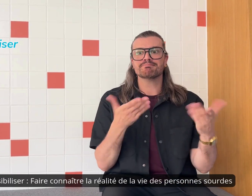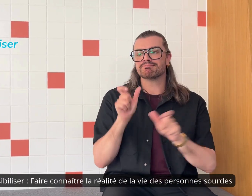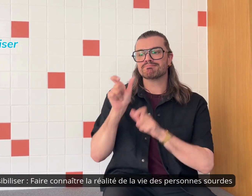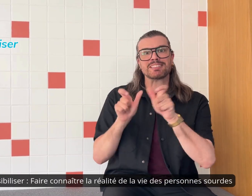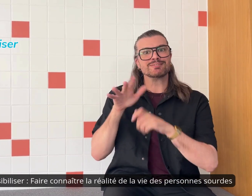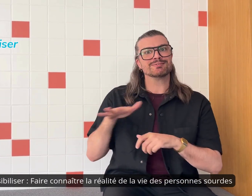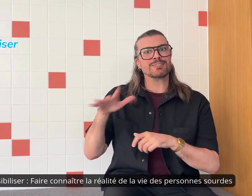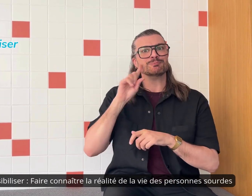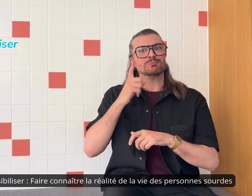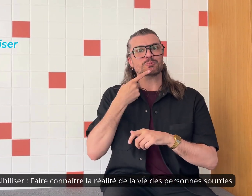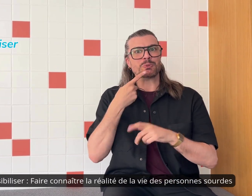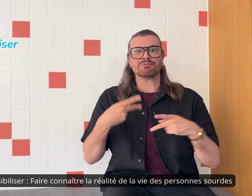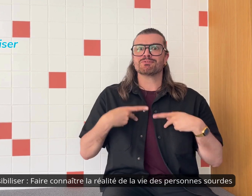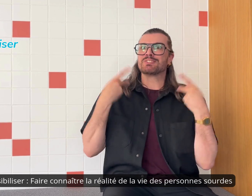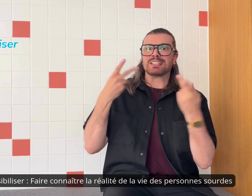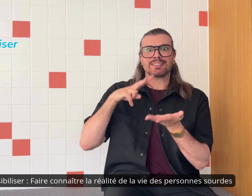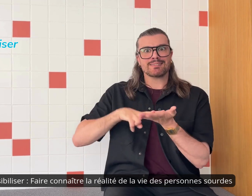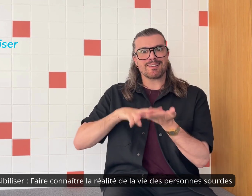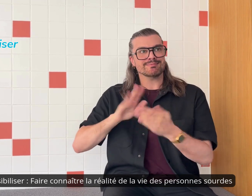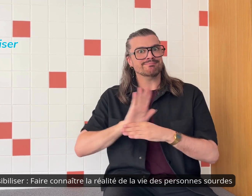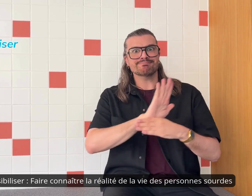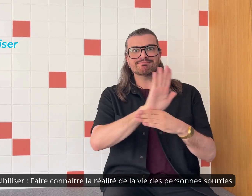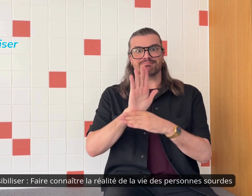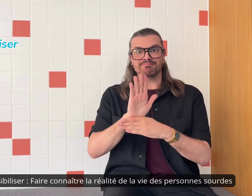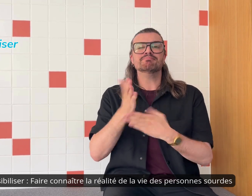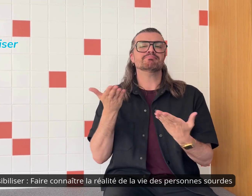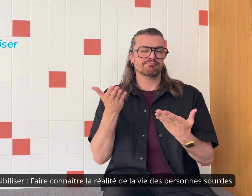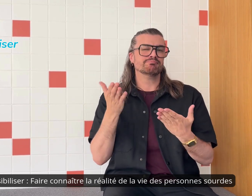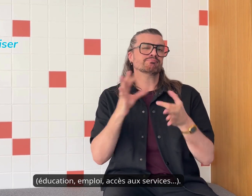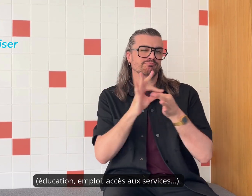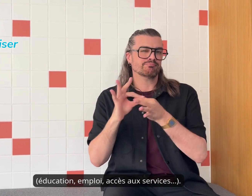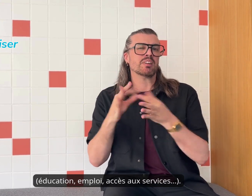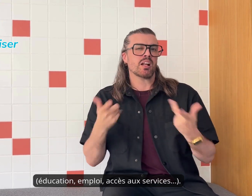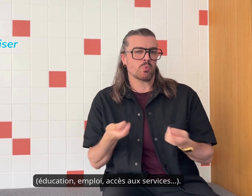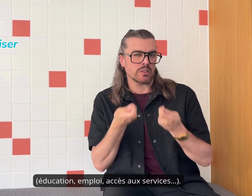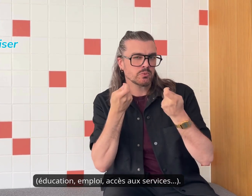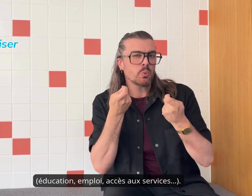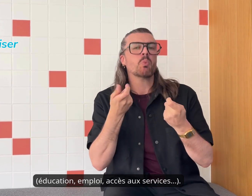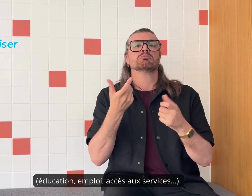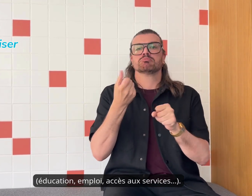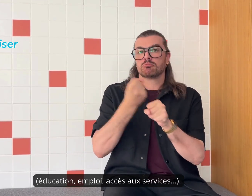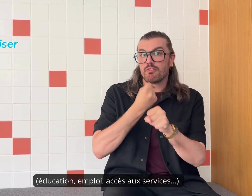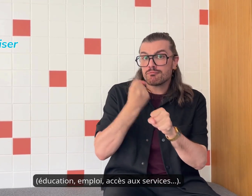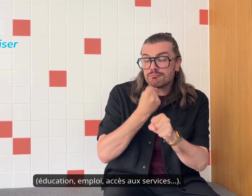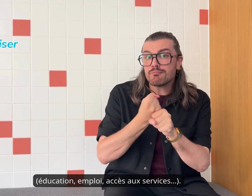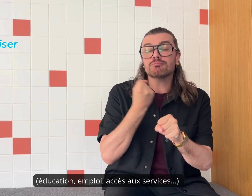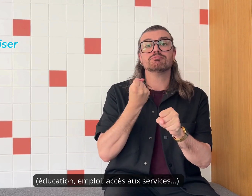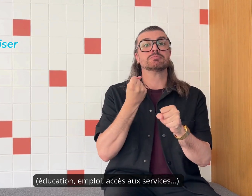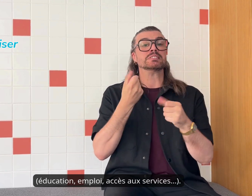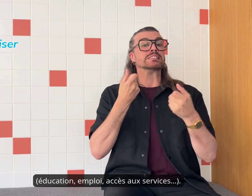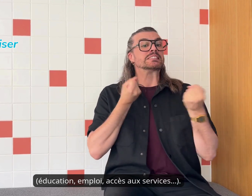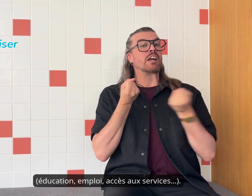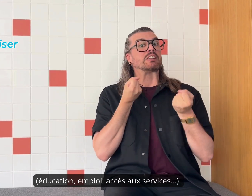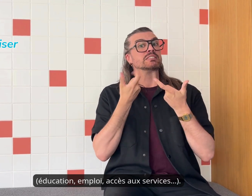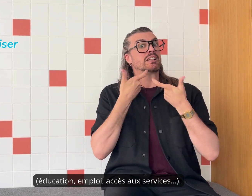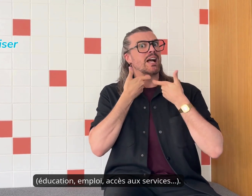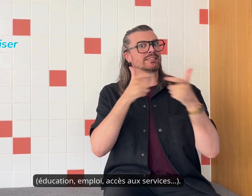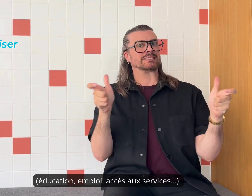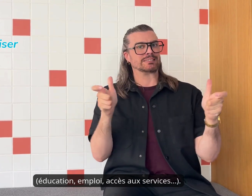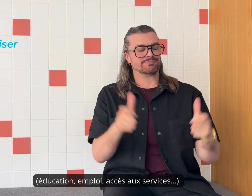Sensibiliser, faire connaître la réalité de la vie des personnes sourdes, éducation, emploi, accès aux services,